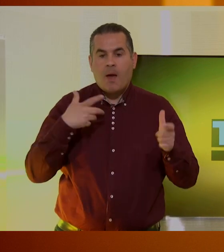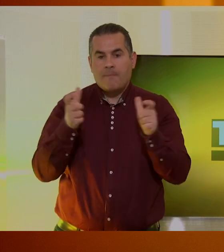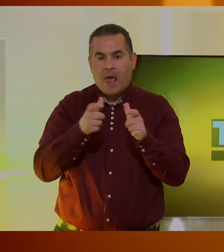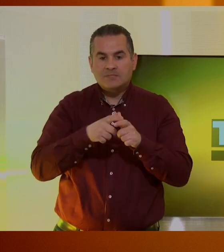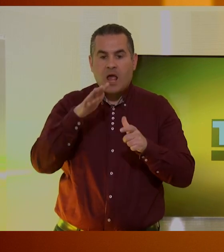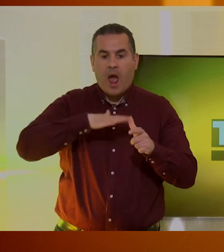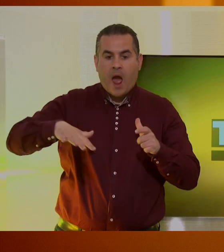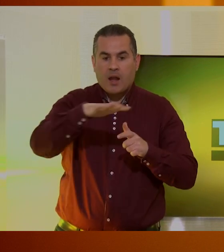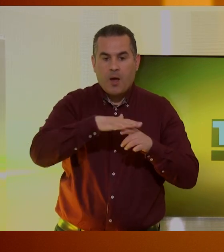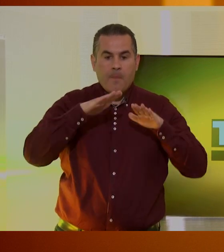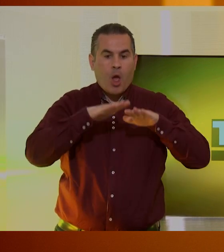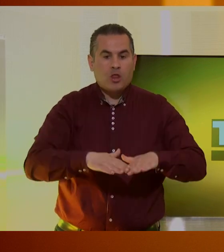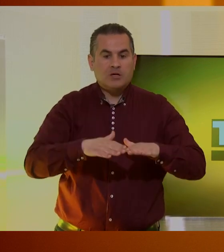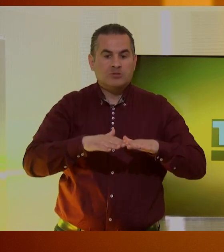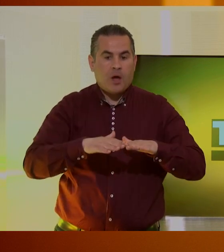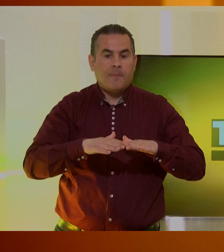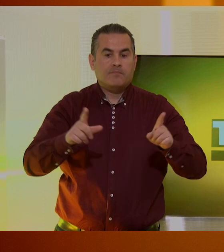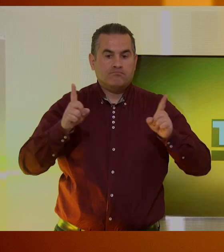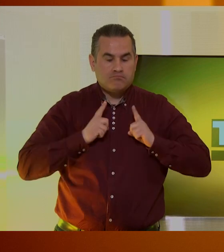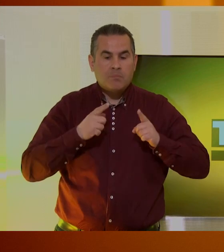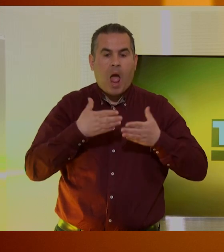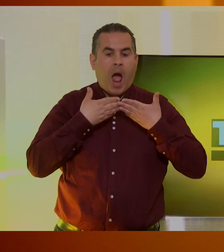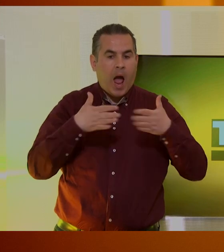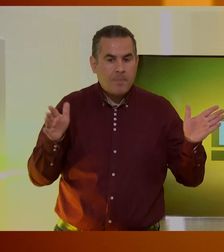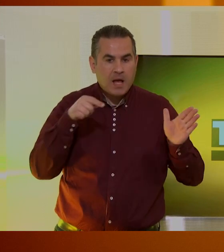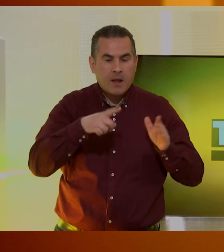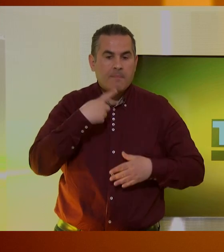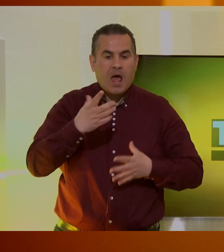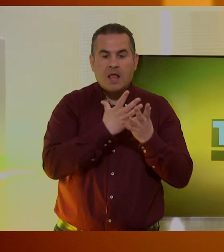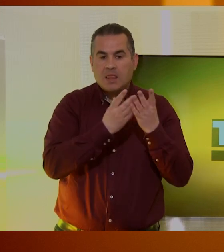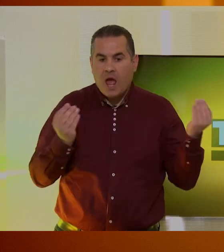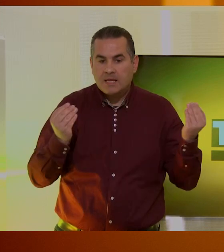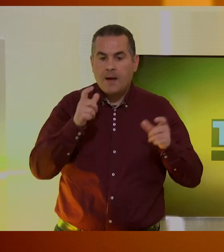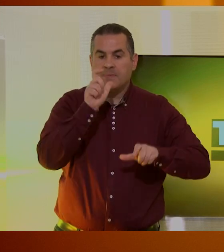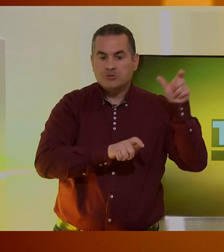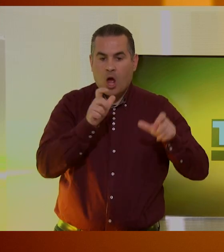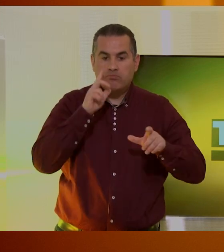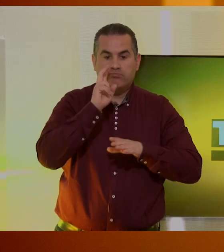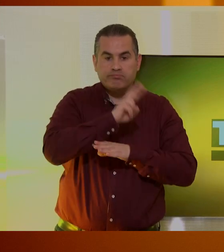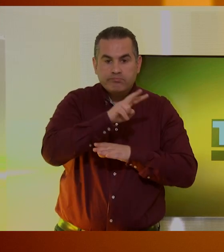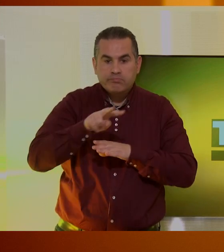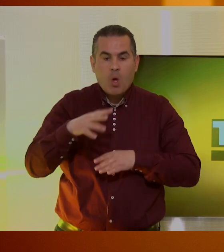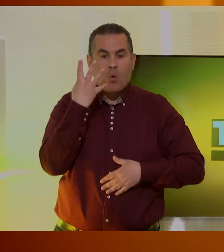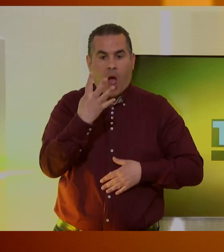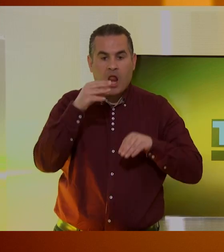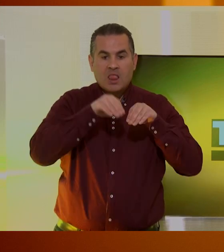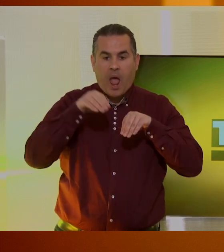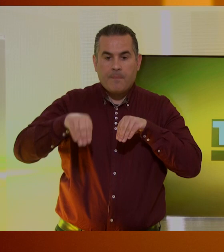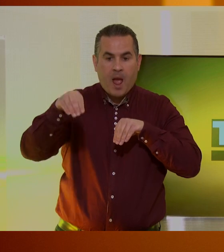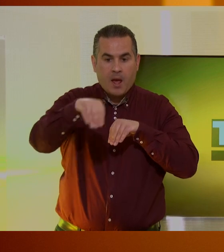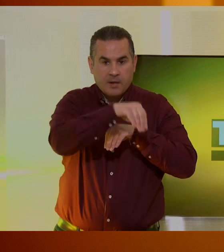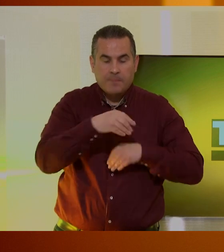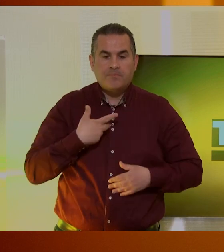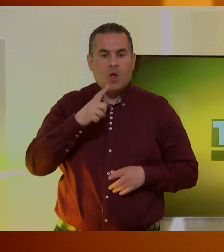tappe in programma a partire dal 7 aprile a Torpè per proseguire il 21 a Lodè il 25 a Posada il 28 a biti al centro